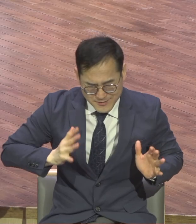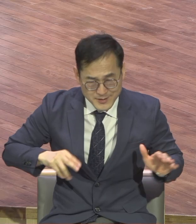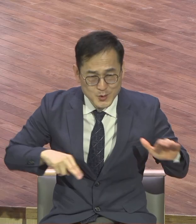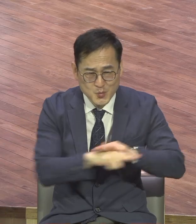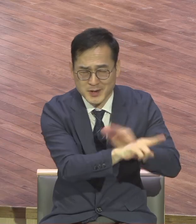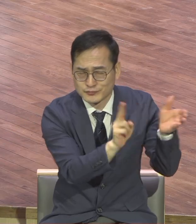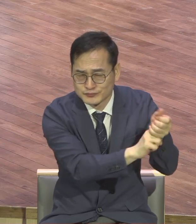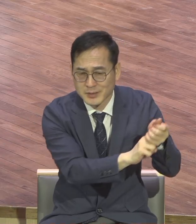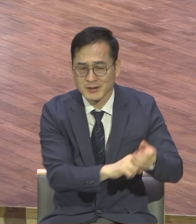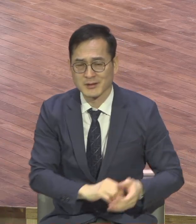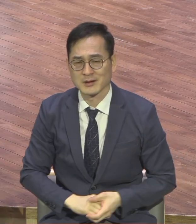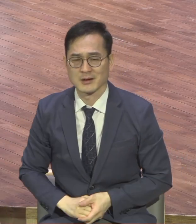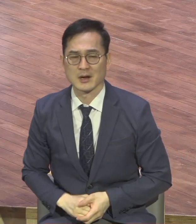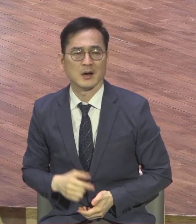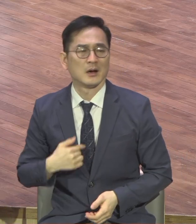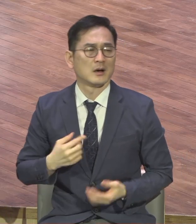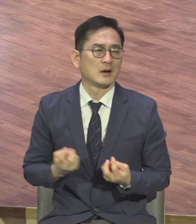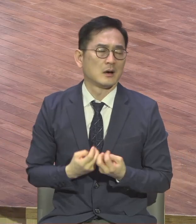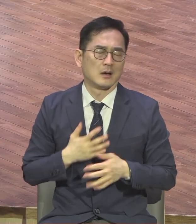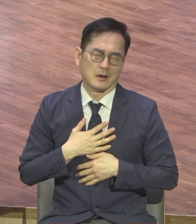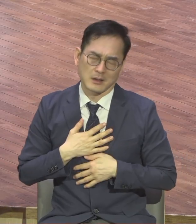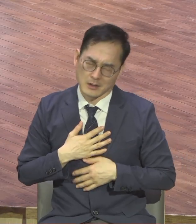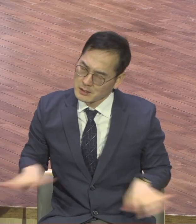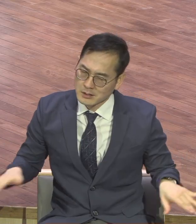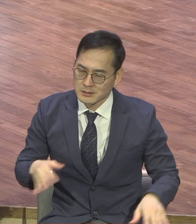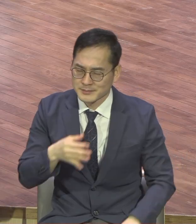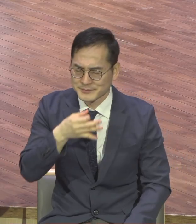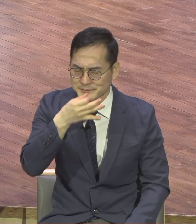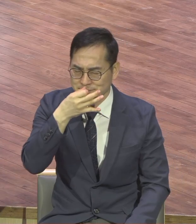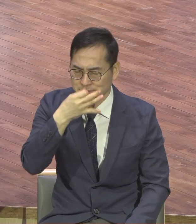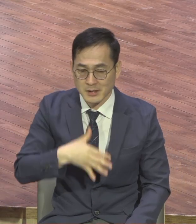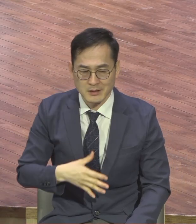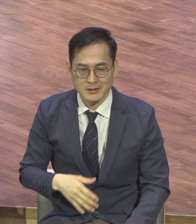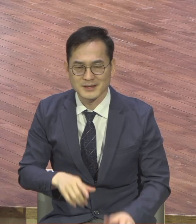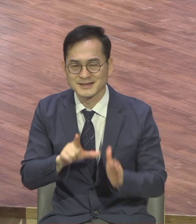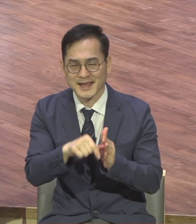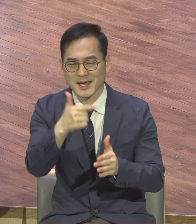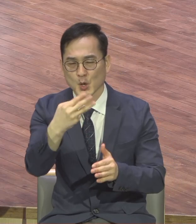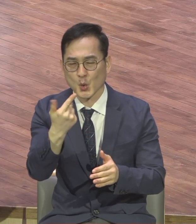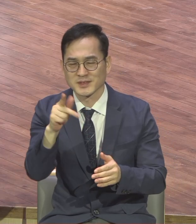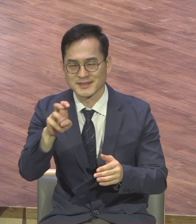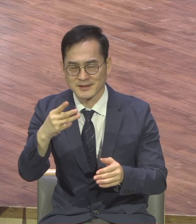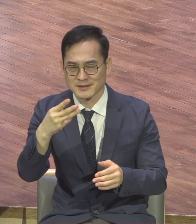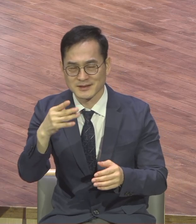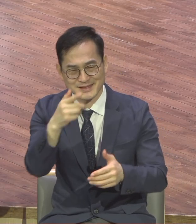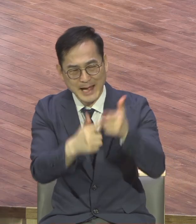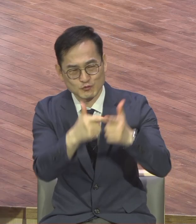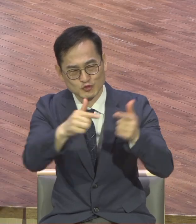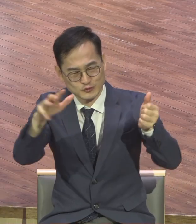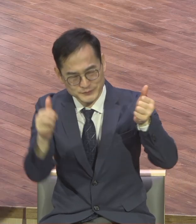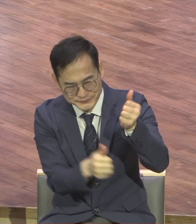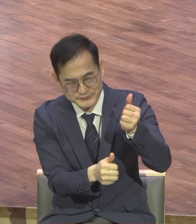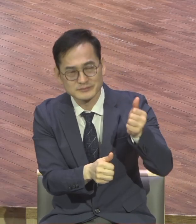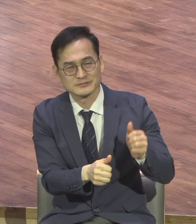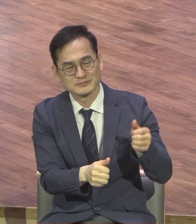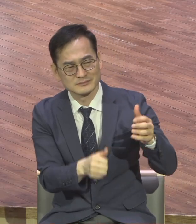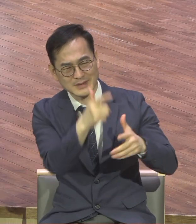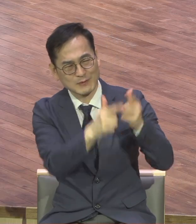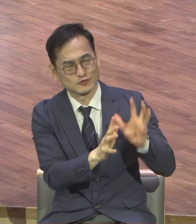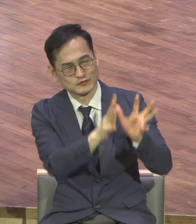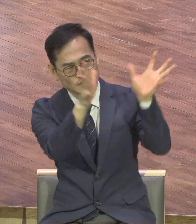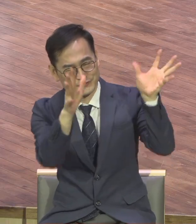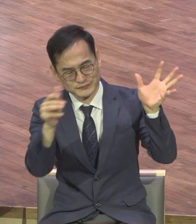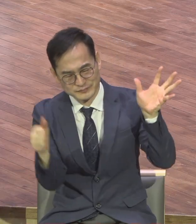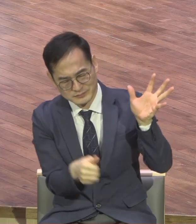기진맥진해서 더 이상 갈 수 없는 그 상황 속에 오뎀나무 아래에서 하나님 제